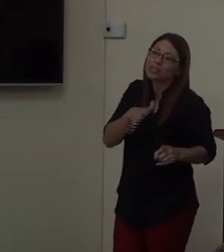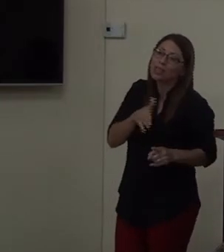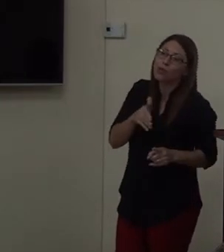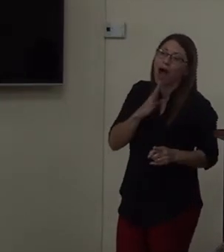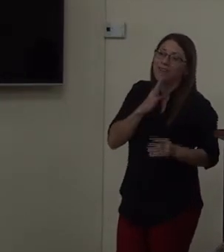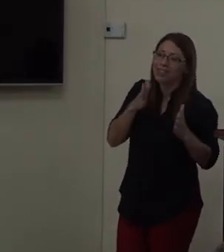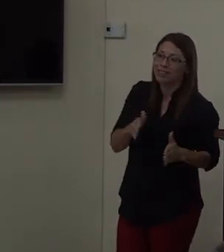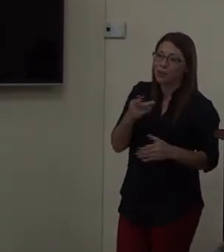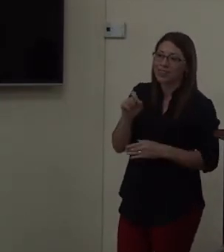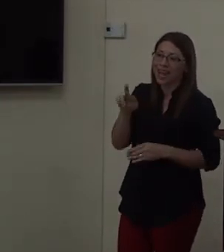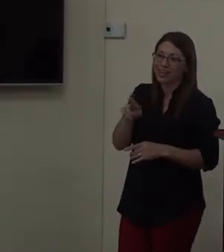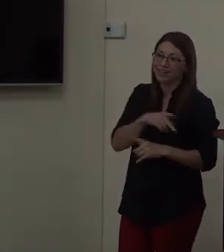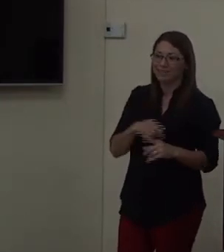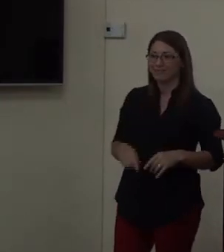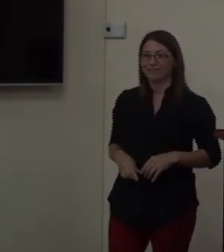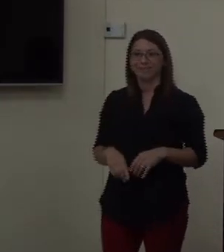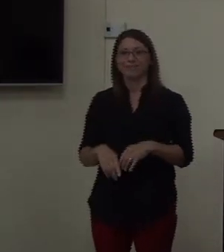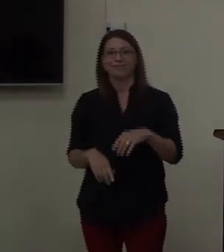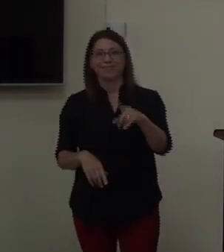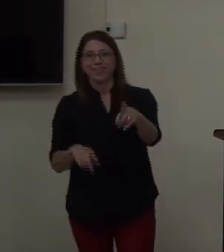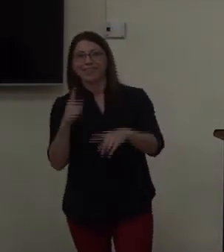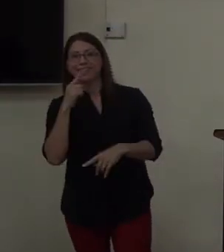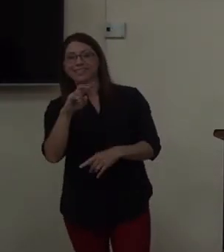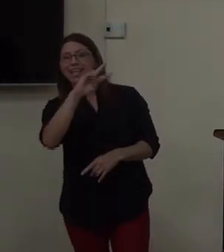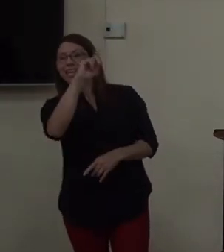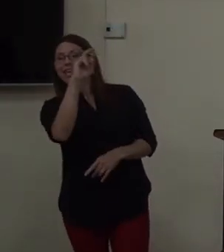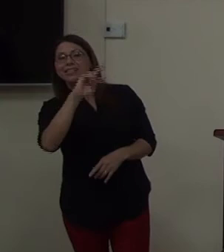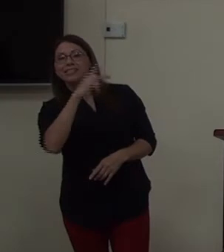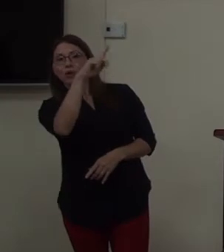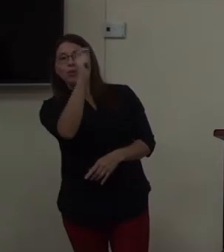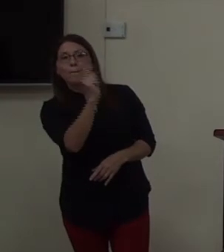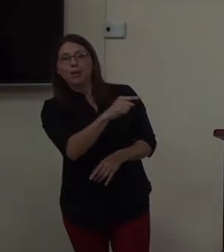sí. Y la segunda pregunta es cosa piensas, ¿qué piensan los consulantes?